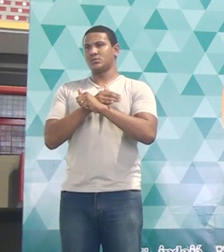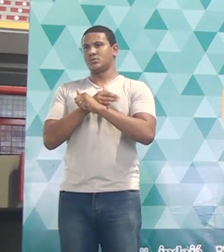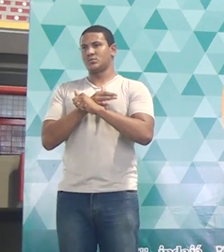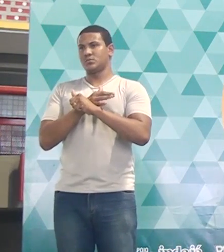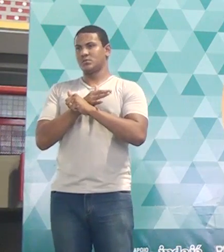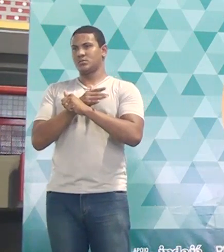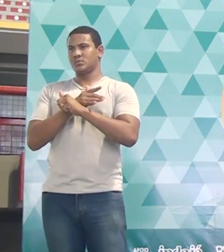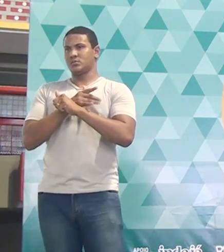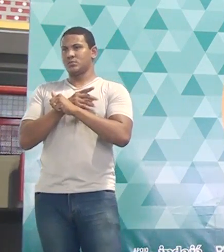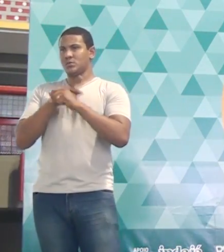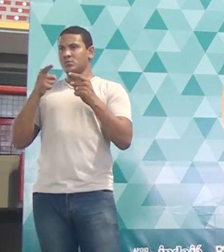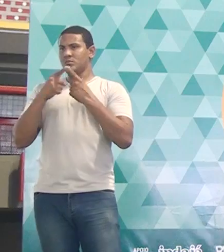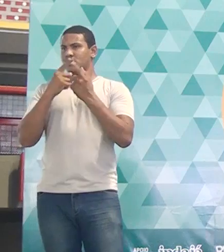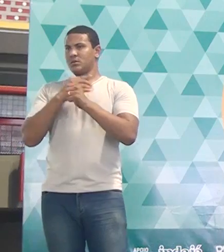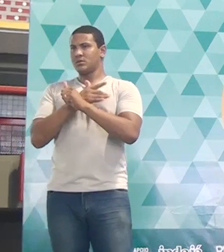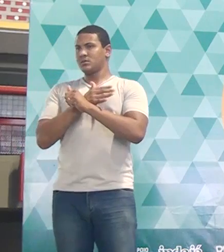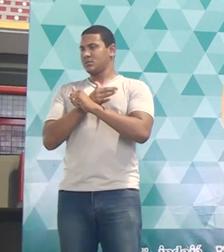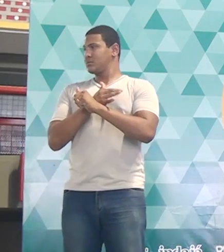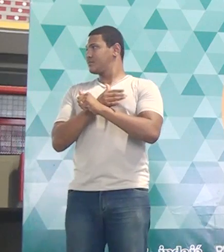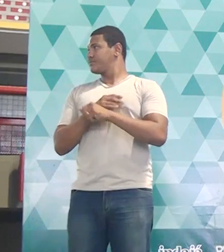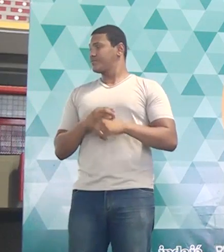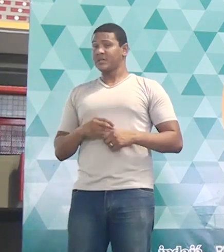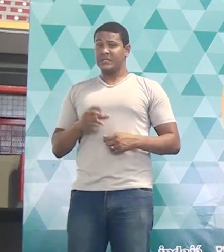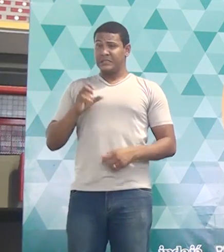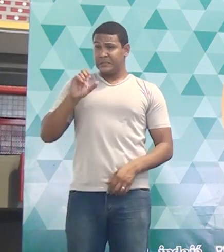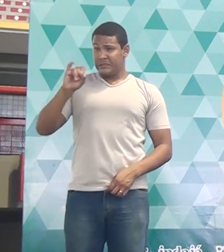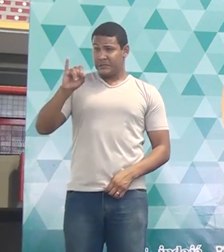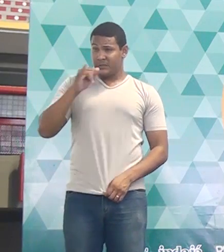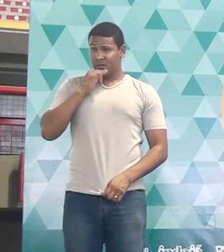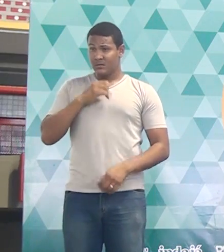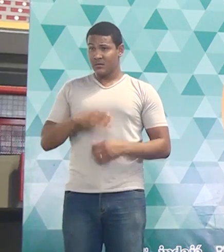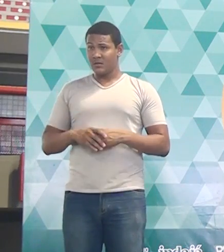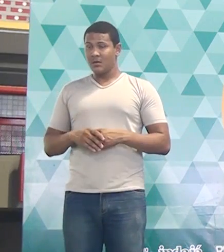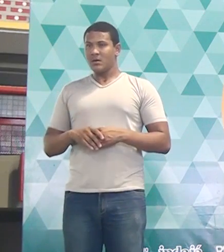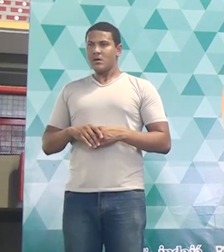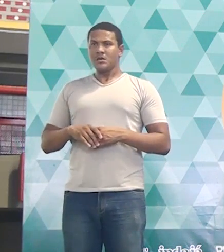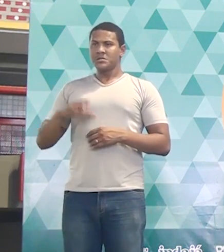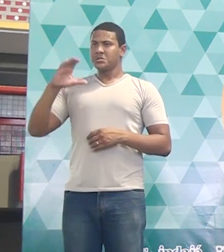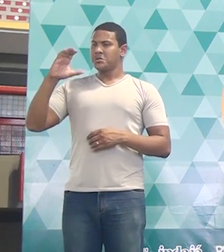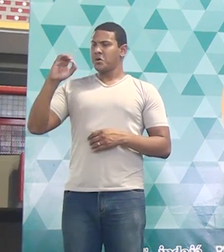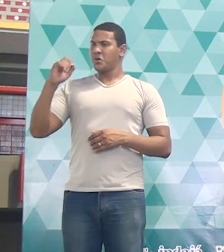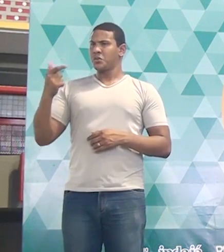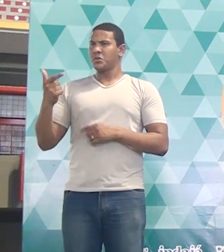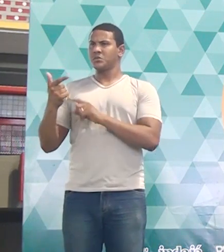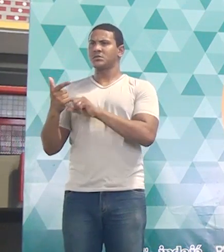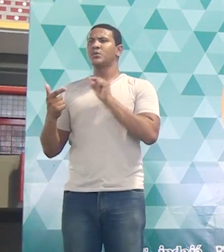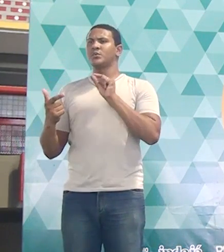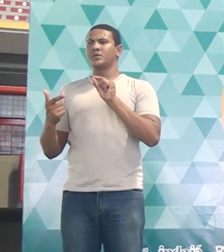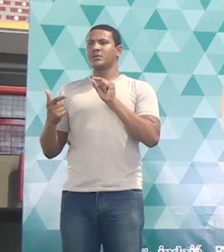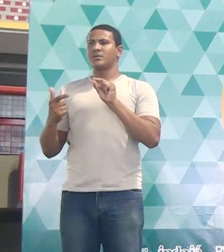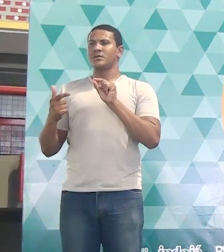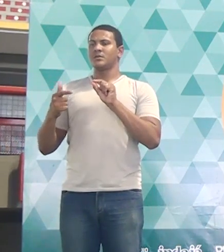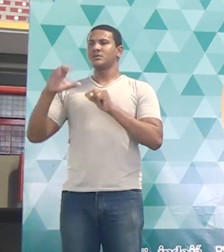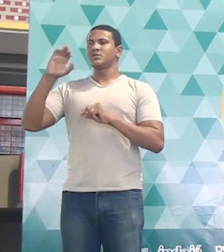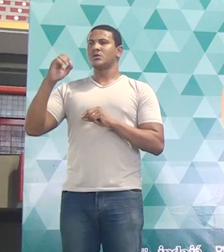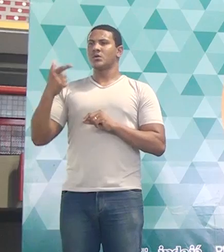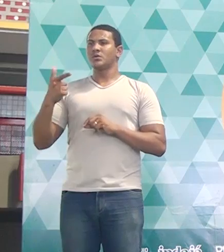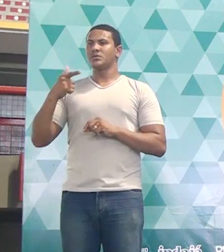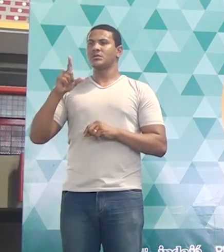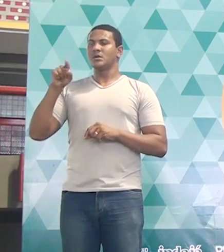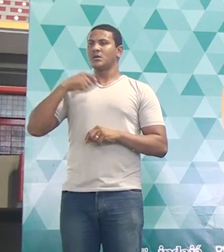o gás carbônico. Toda vida que o gás carbônico se dissolve em água, ele forma uma substância chamada ácido